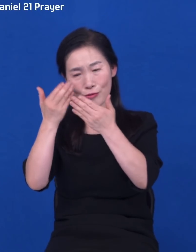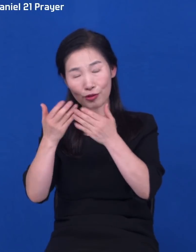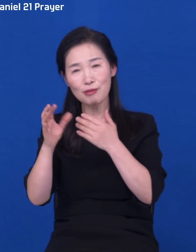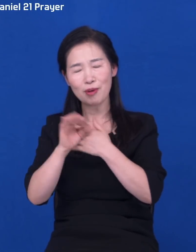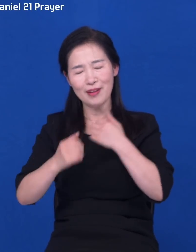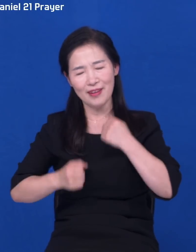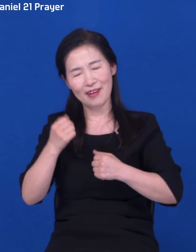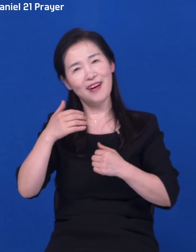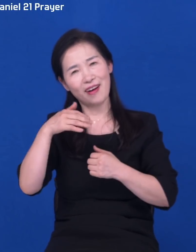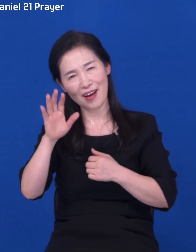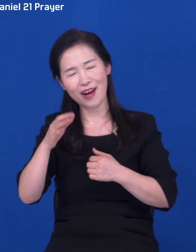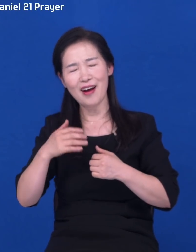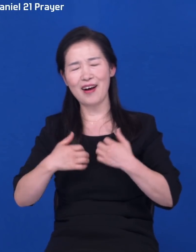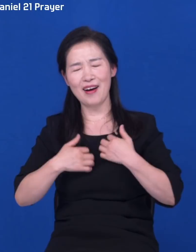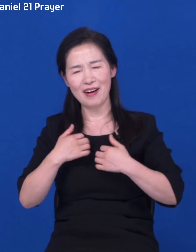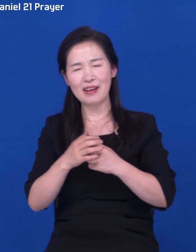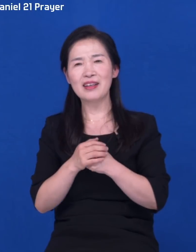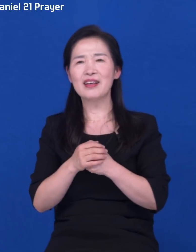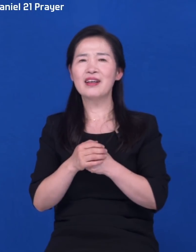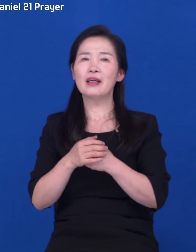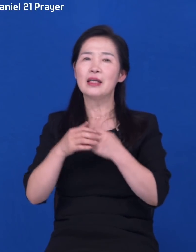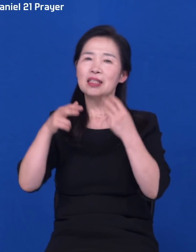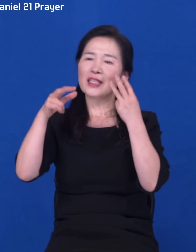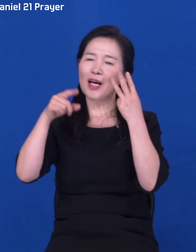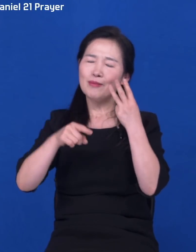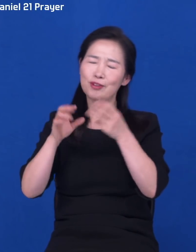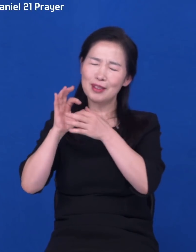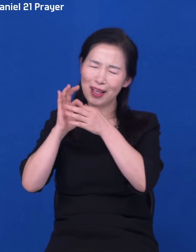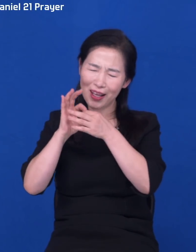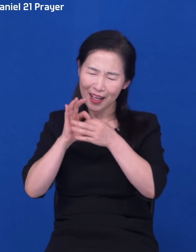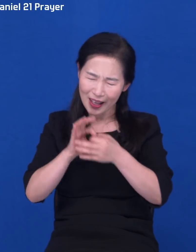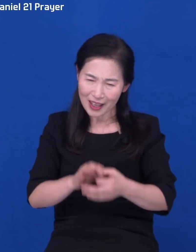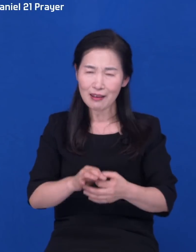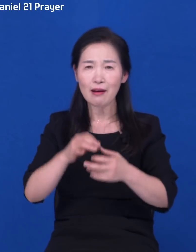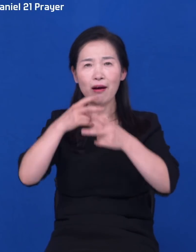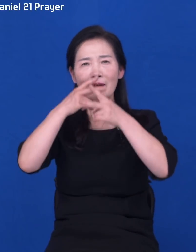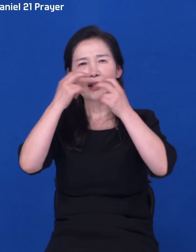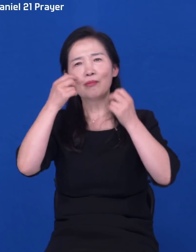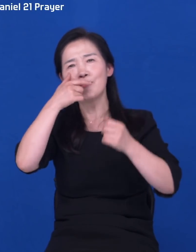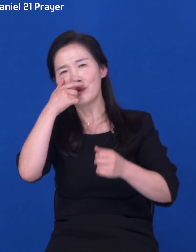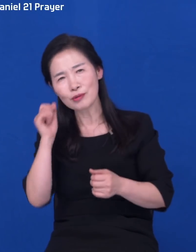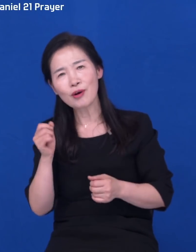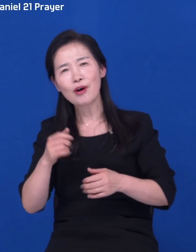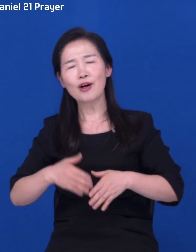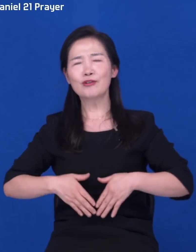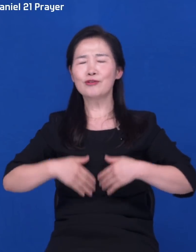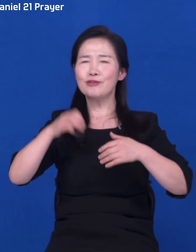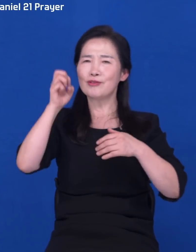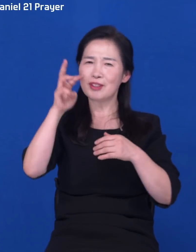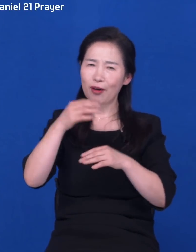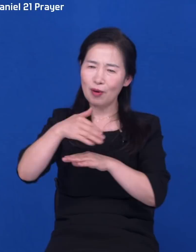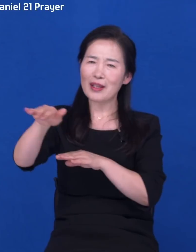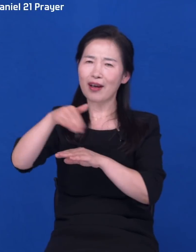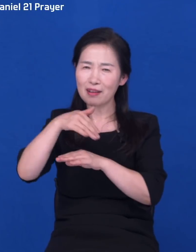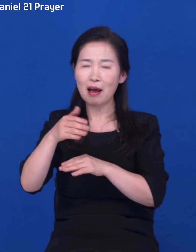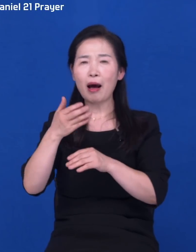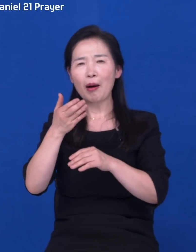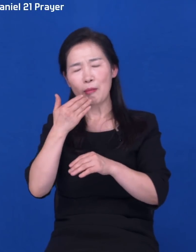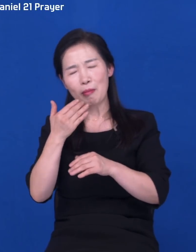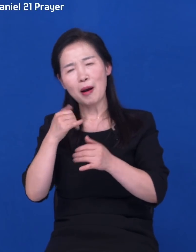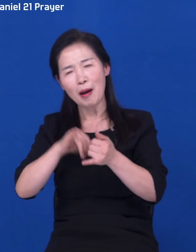이게 제가 3주 내내 했던 건데, 잠도 제대로 못 자고 춘천 맨날 다니느라고 밥도 제대로 못